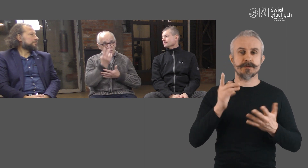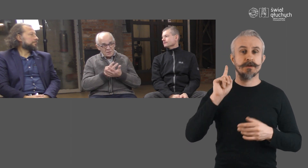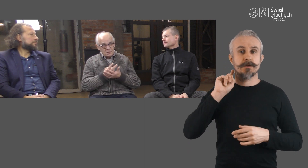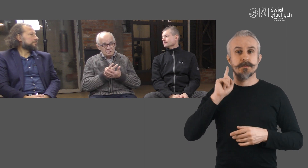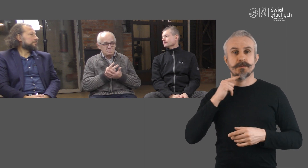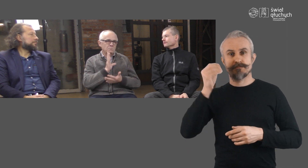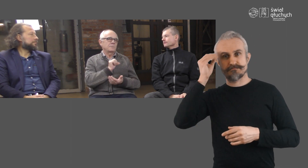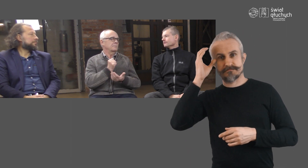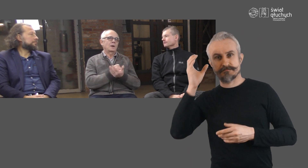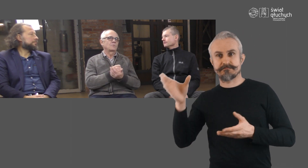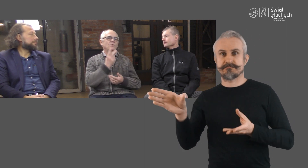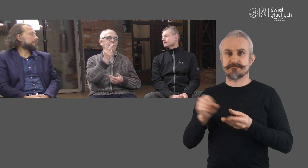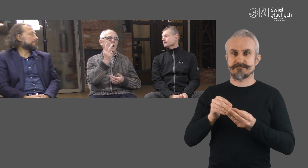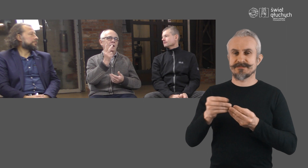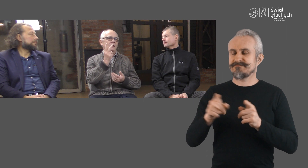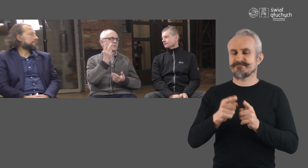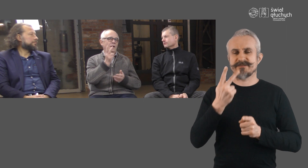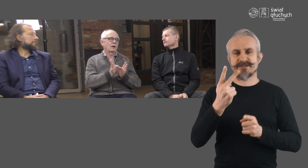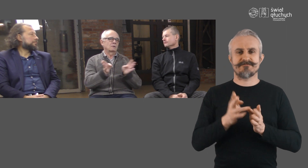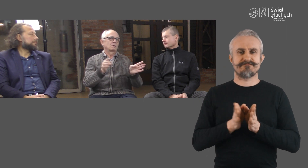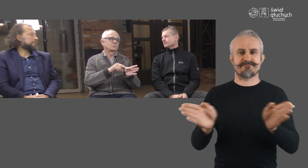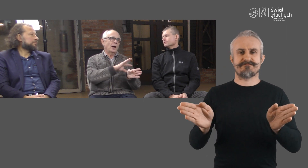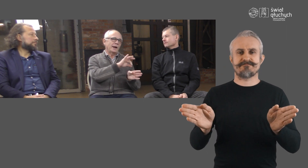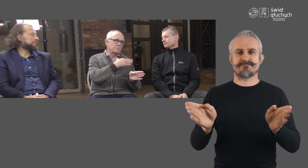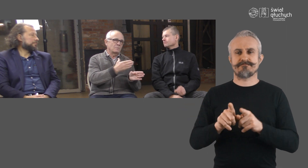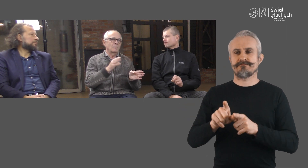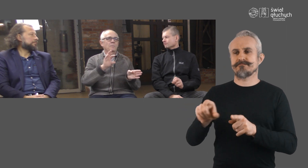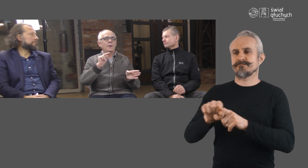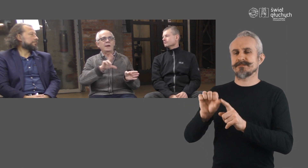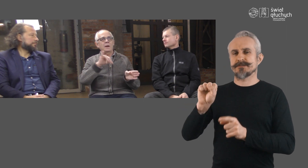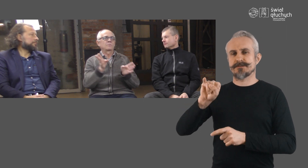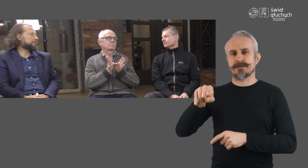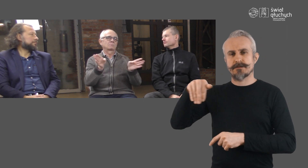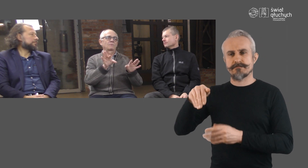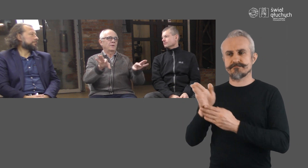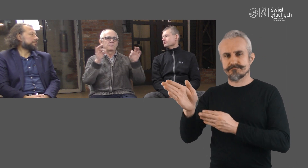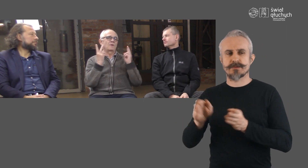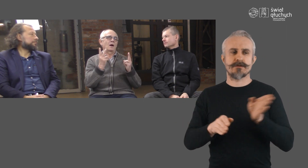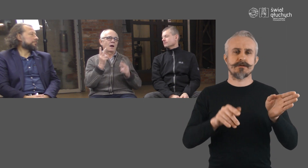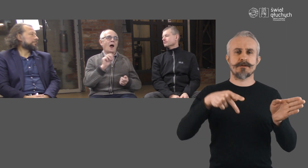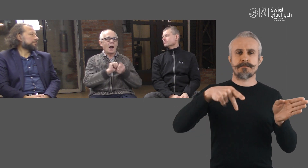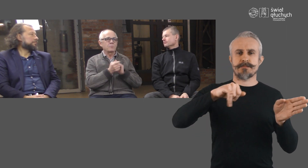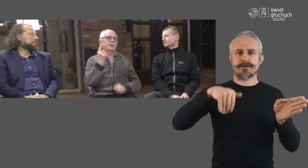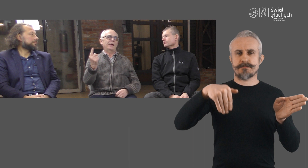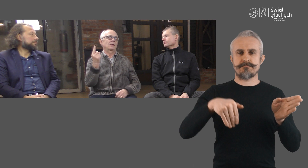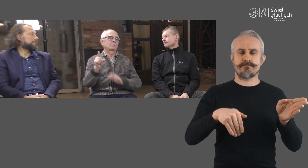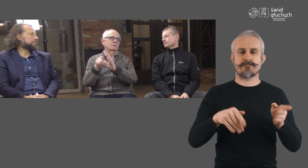Ale są głusi zdolni, którzy potrafią czytać i tak naprawdę używają obu